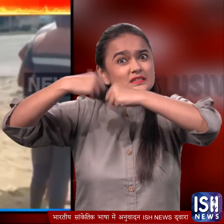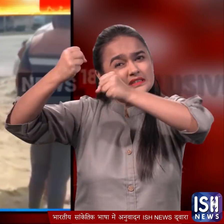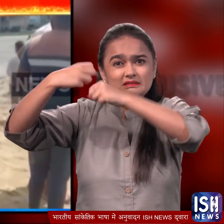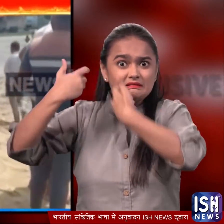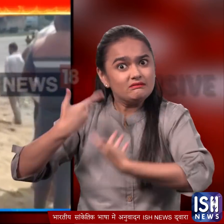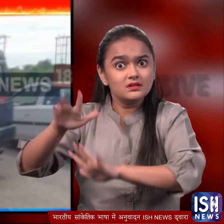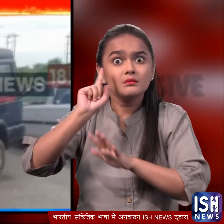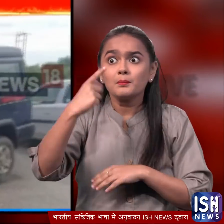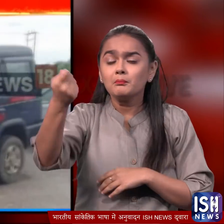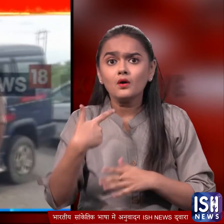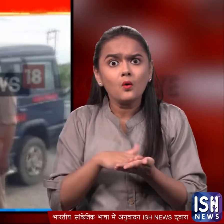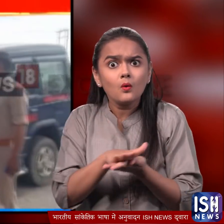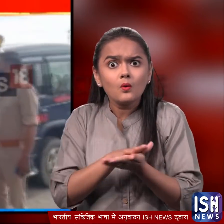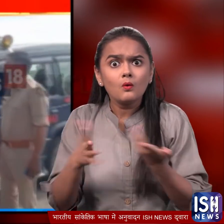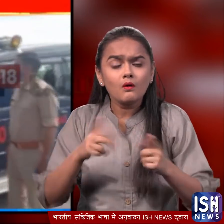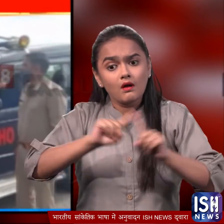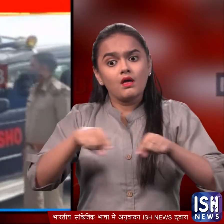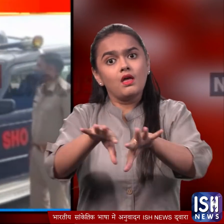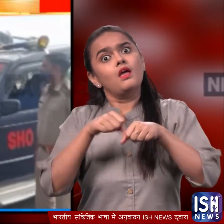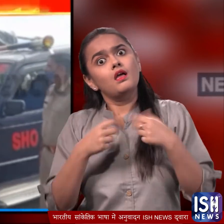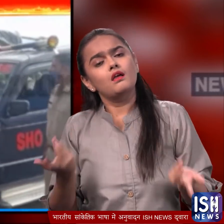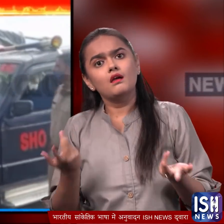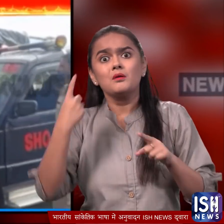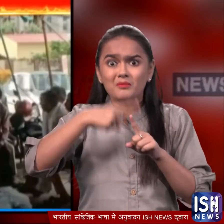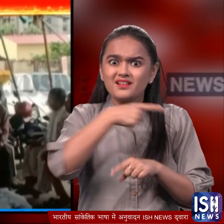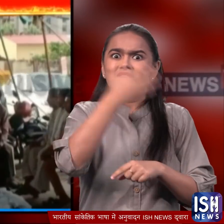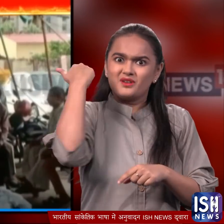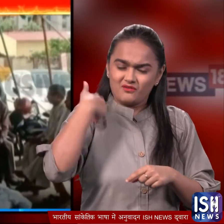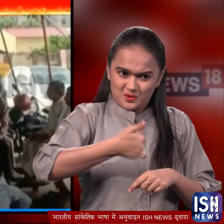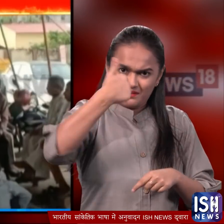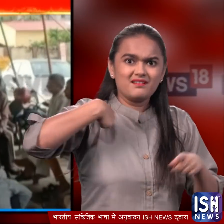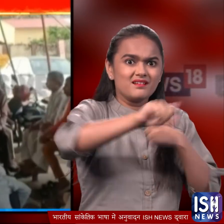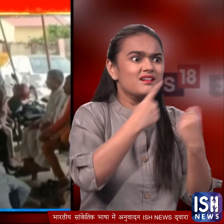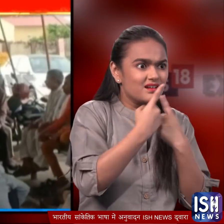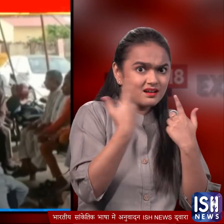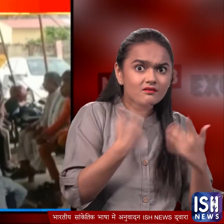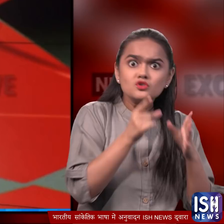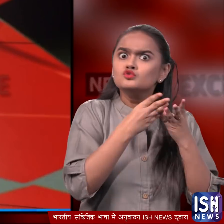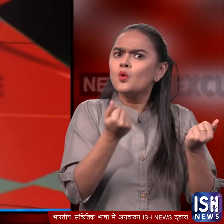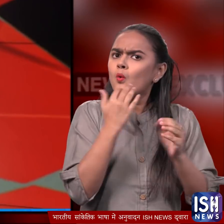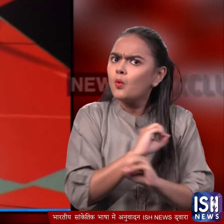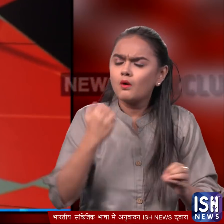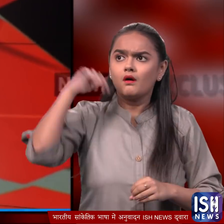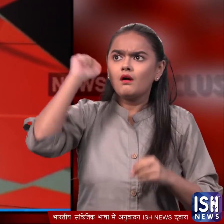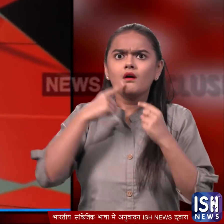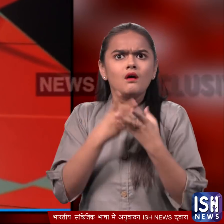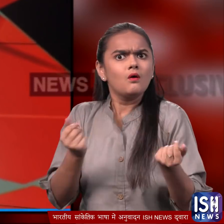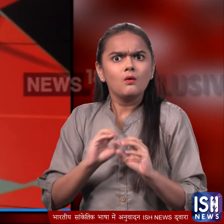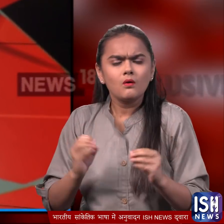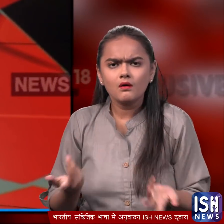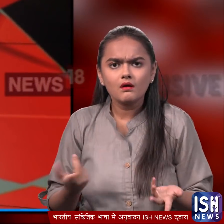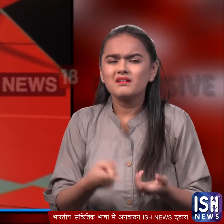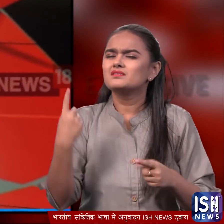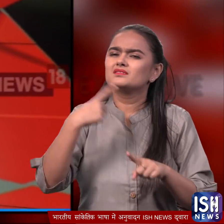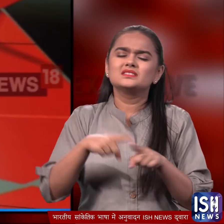हुआ मुआवजा उन्हें नहीं मिला। इसके खिलाफ पहले भी कई बार अथॉरिटी के दफ्तर के बाहर प्रदर्शन किया गया, पर कोई हल नहीं मिला। सौबात की एक बात